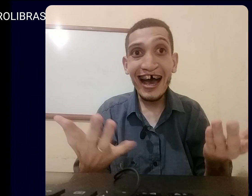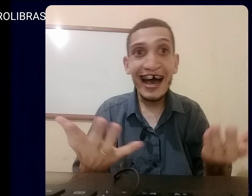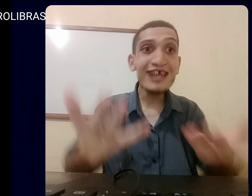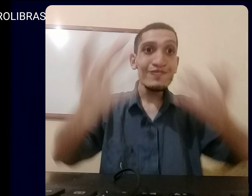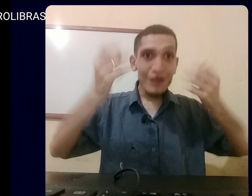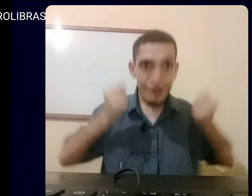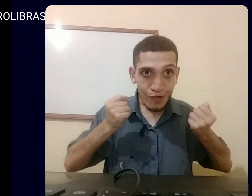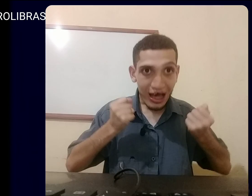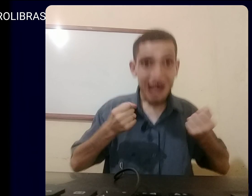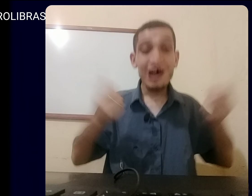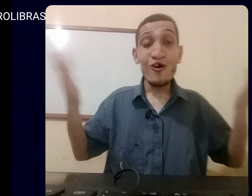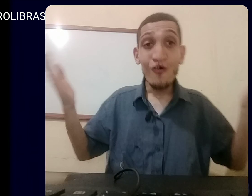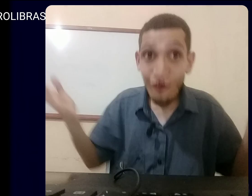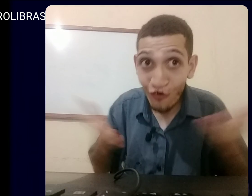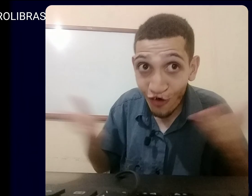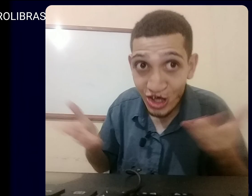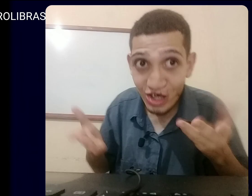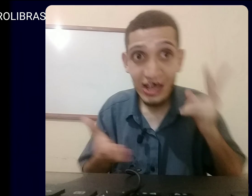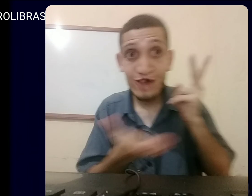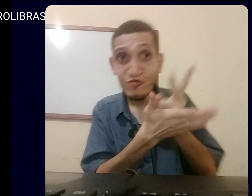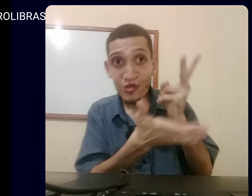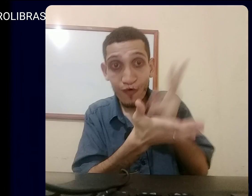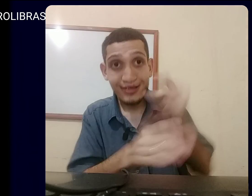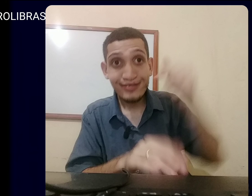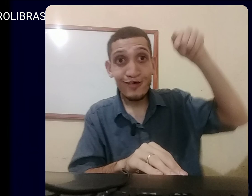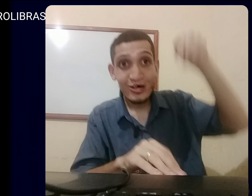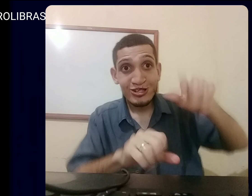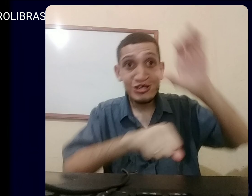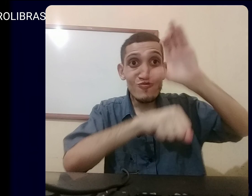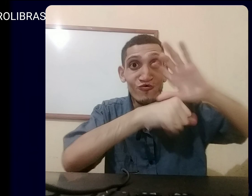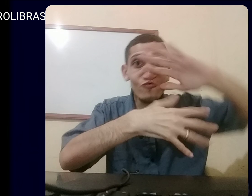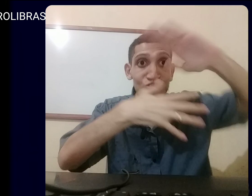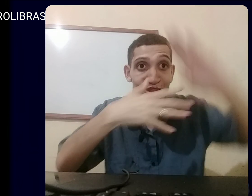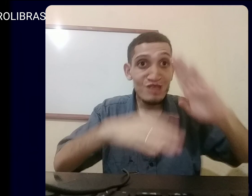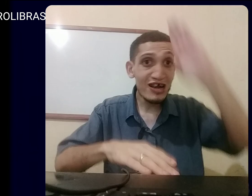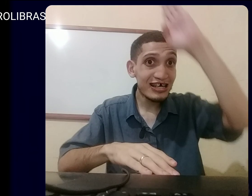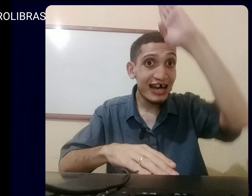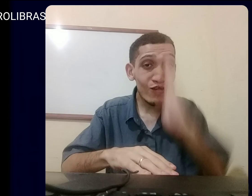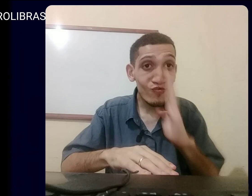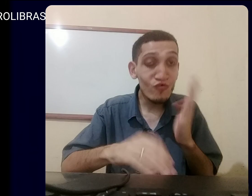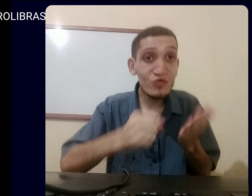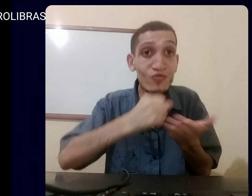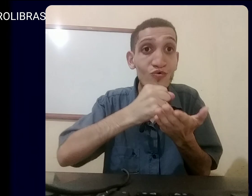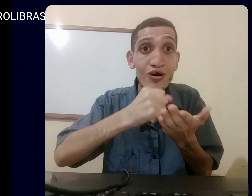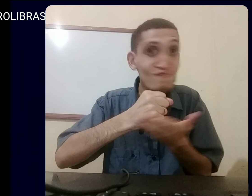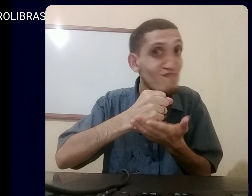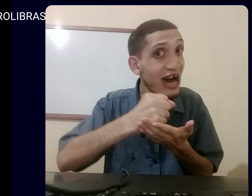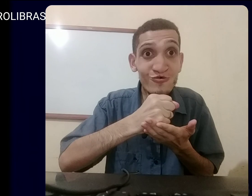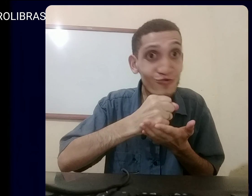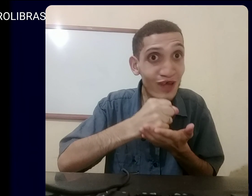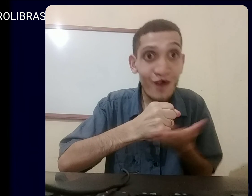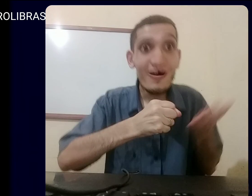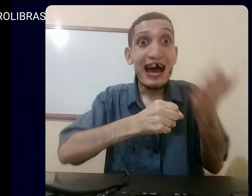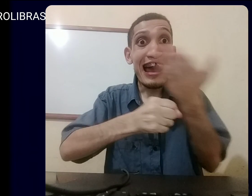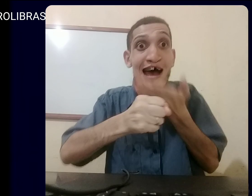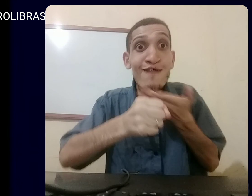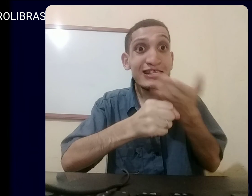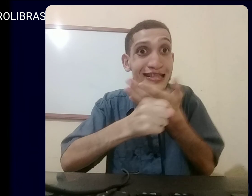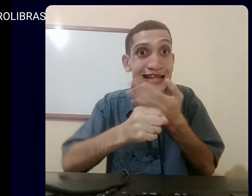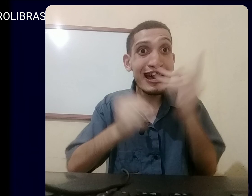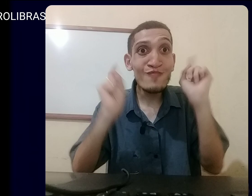aaaaaaaah nossa, vamos lá! hoje é a continuação aqui no curso de libras gratuito mais ou não